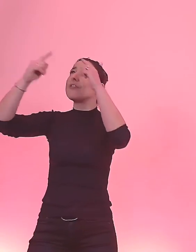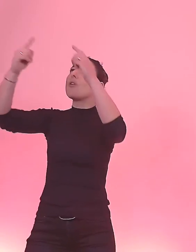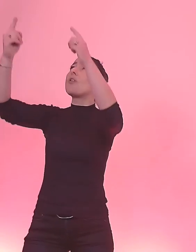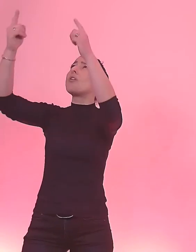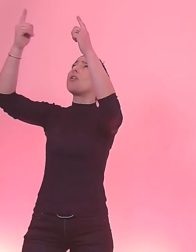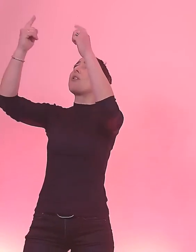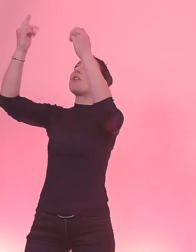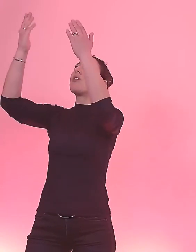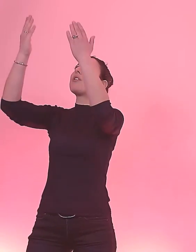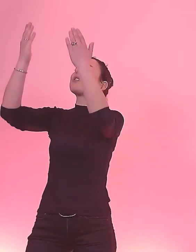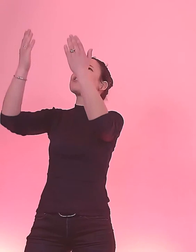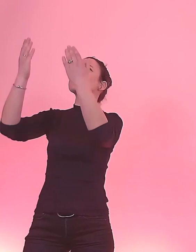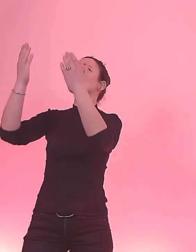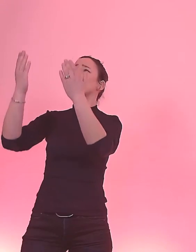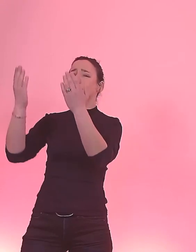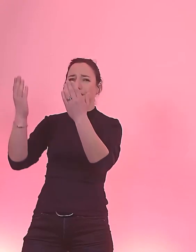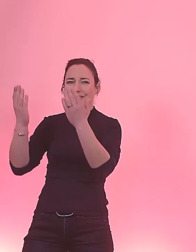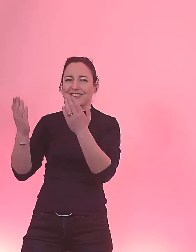oh